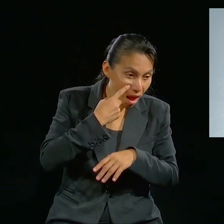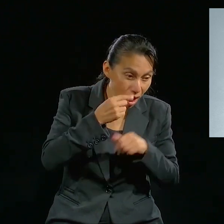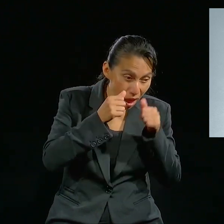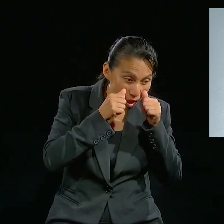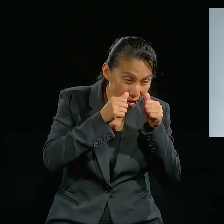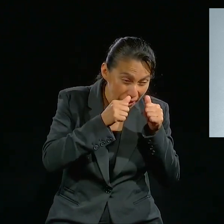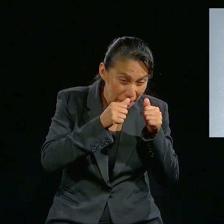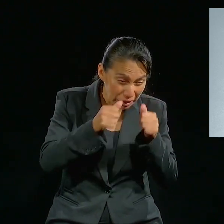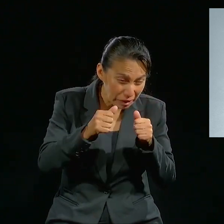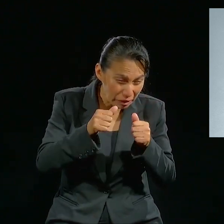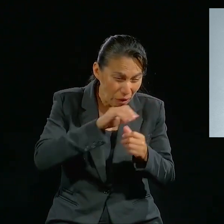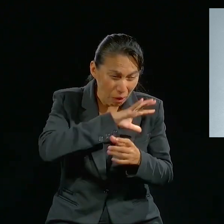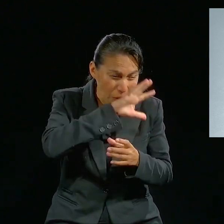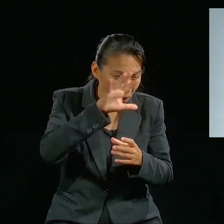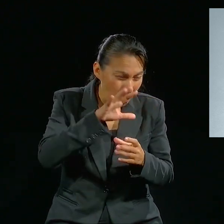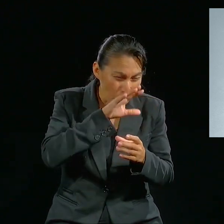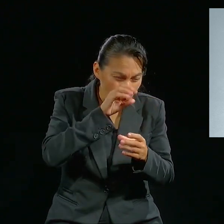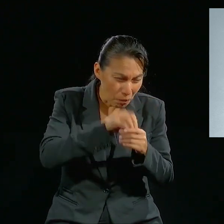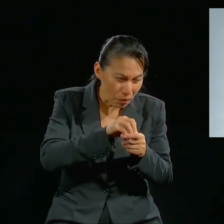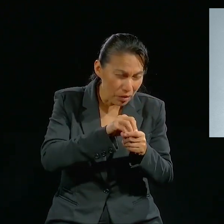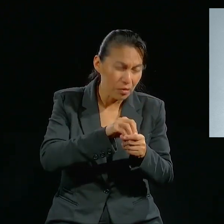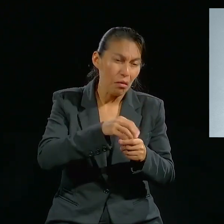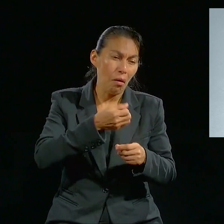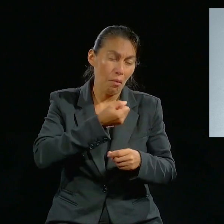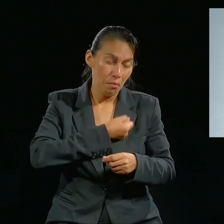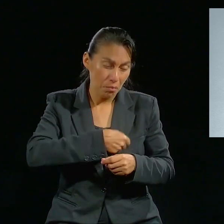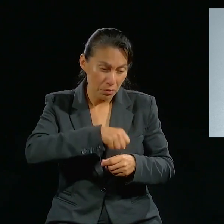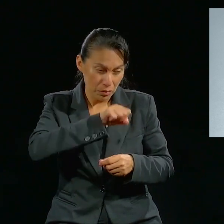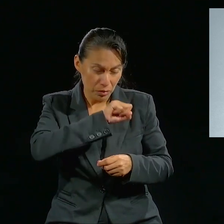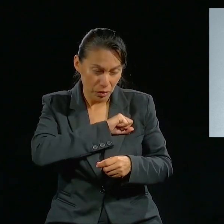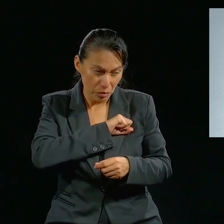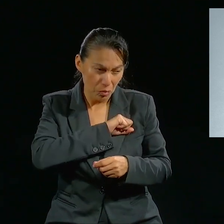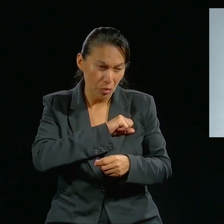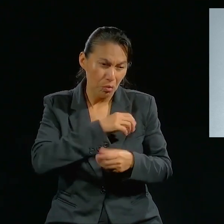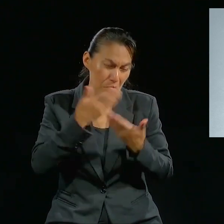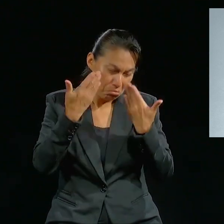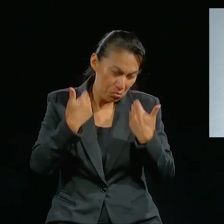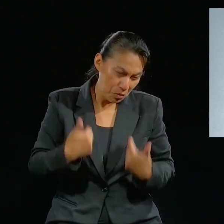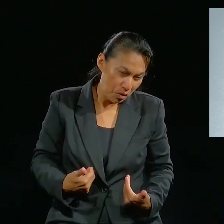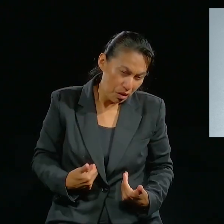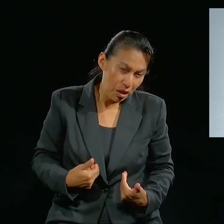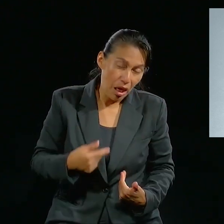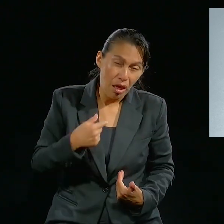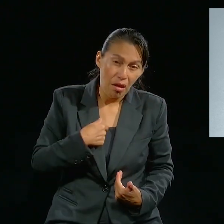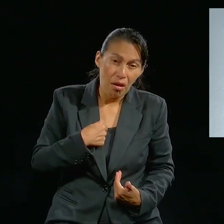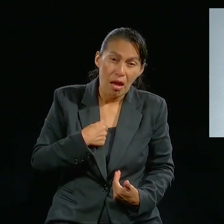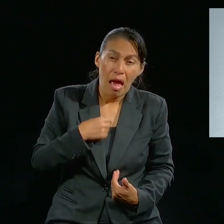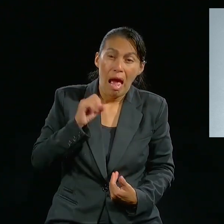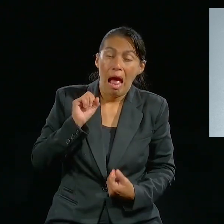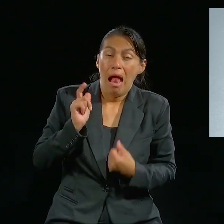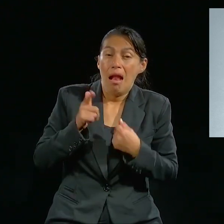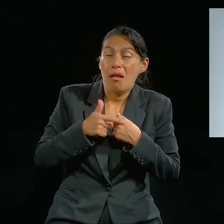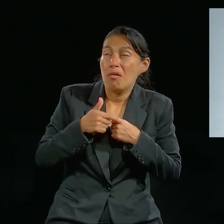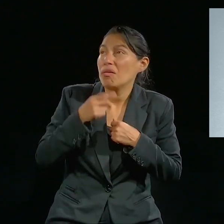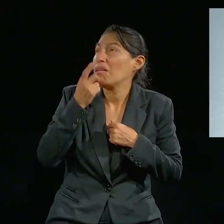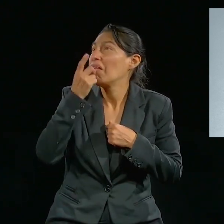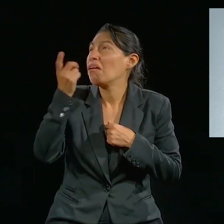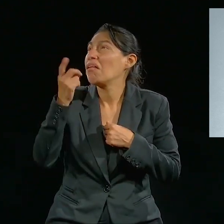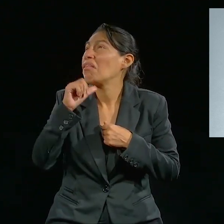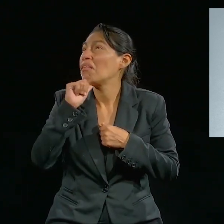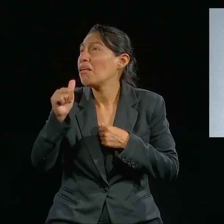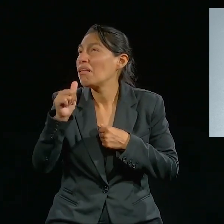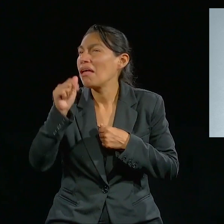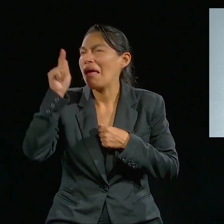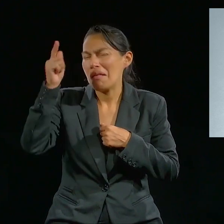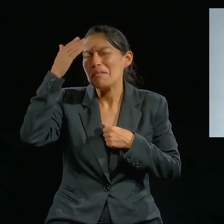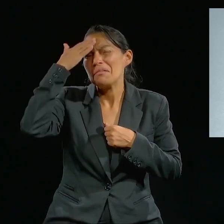de forma integral en nuestra salud y aún si a nosotros se nos olvidara hablar algo en